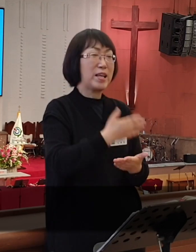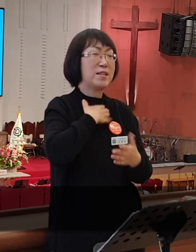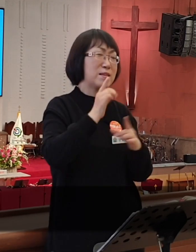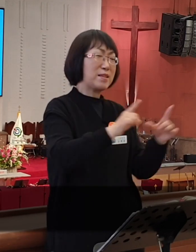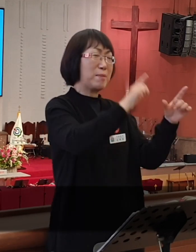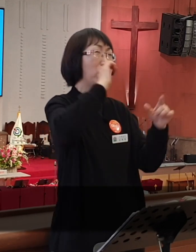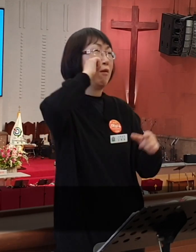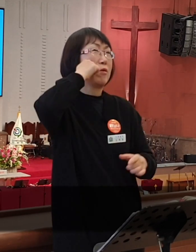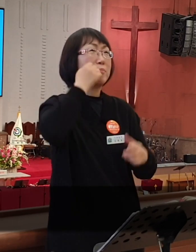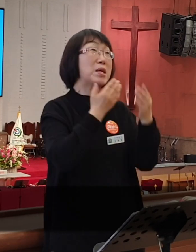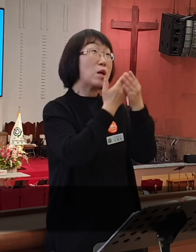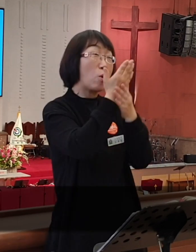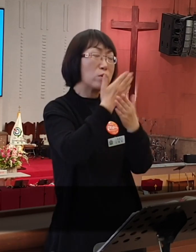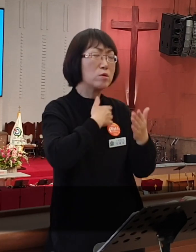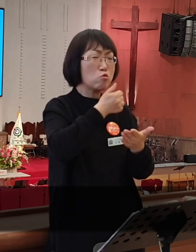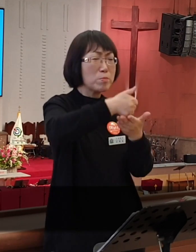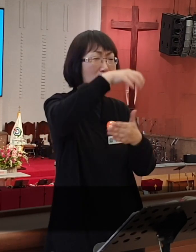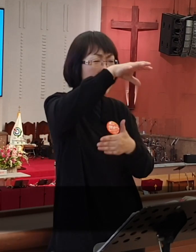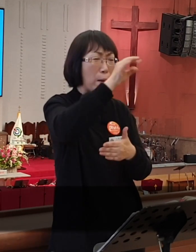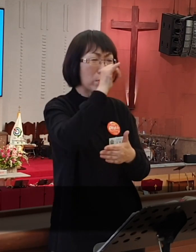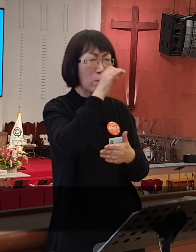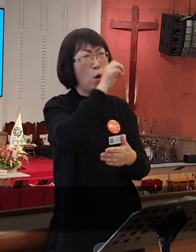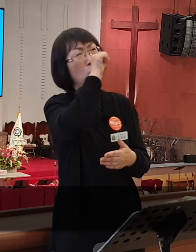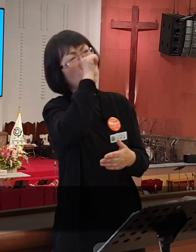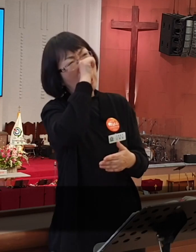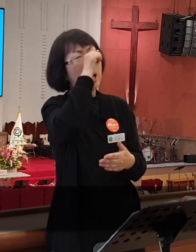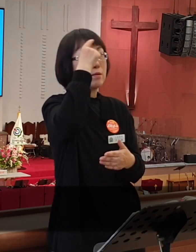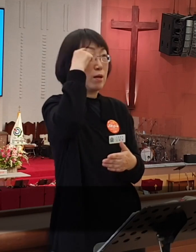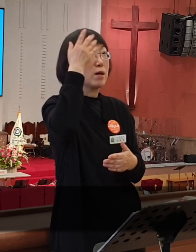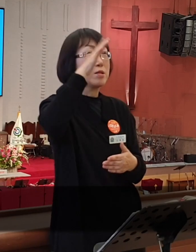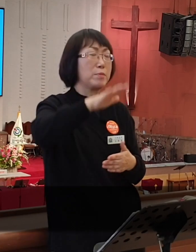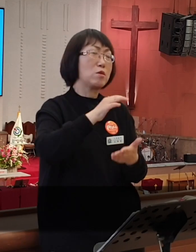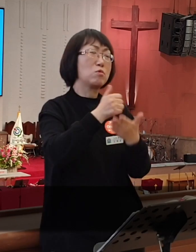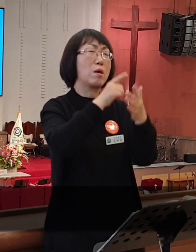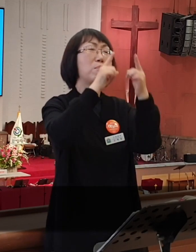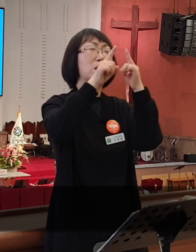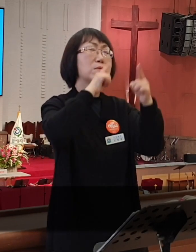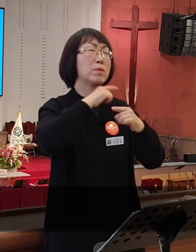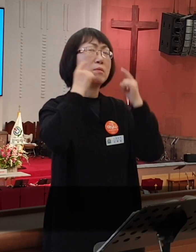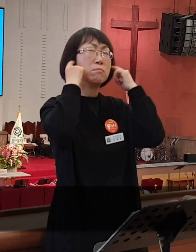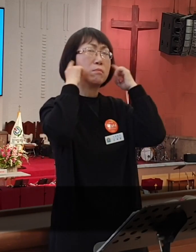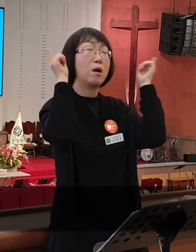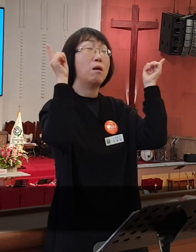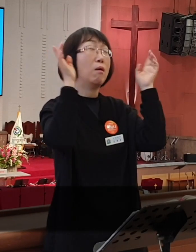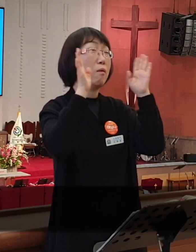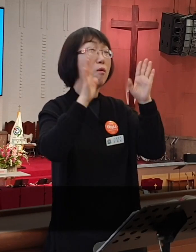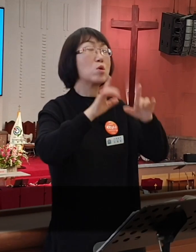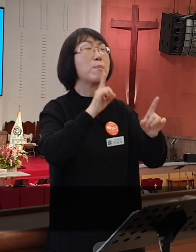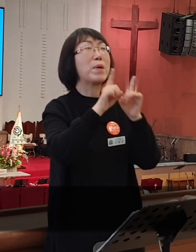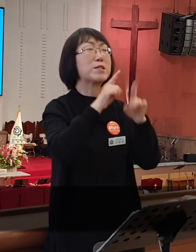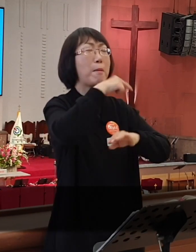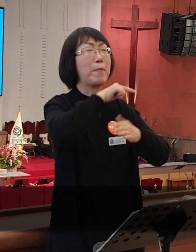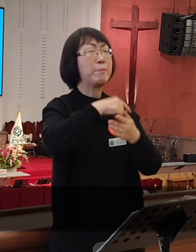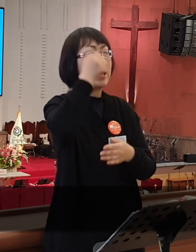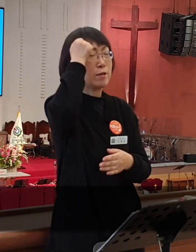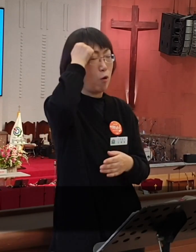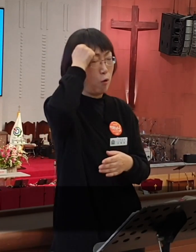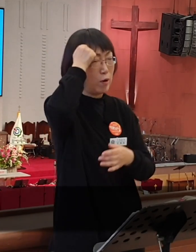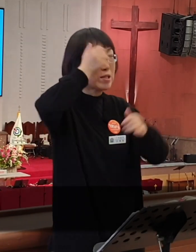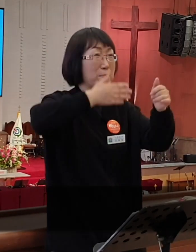삶에 어려움이 있고 주님이 내 앞에 있었으면 참 좋겠는데 주의 말씀이 들려지지 않습니까? 그럼 오늘 이 말씀을 마음에